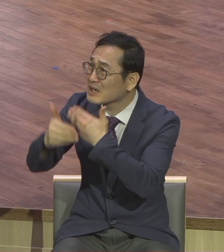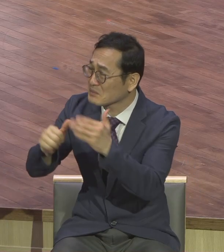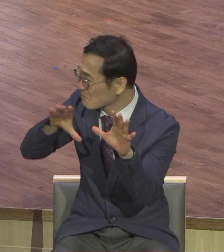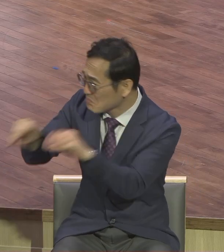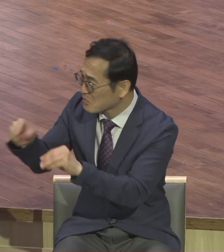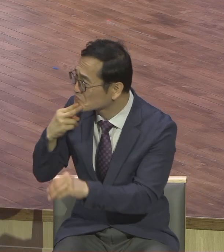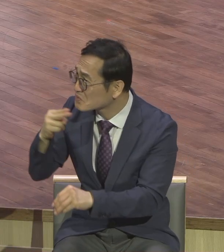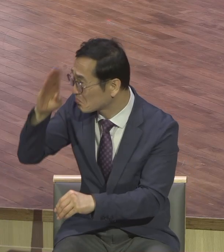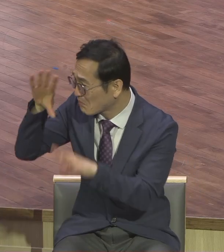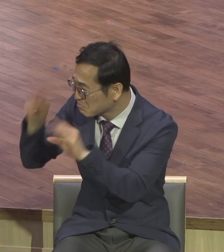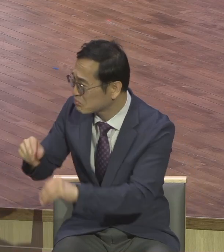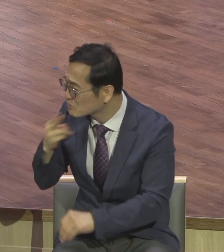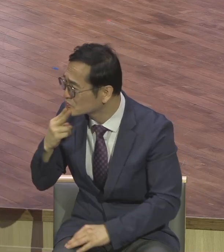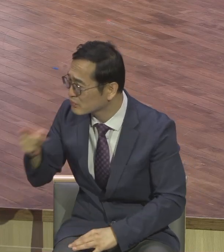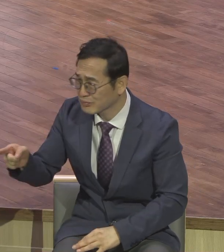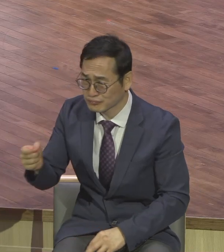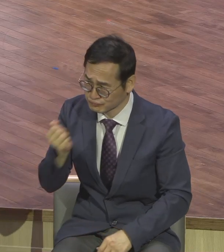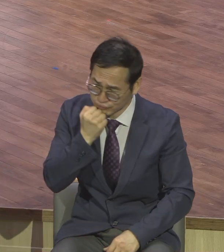시험 될 수 있어요.